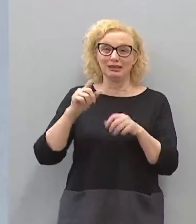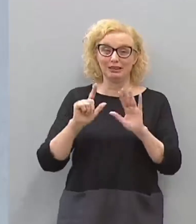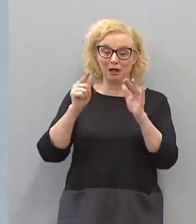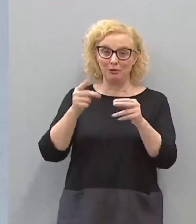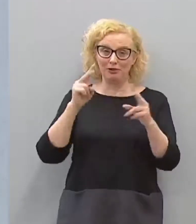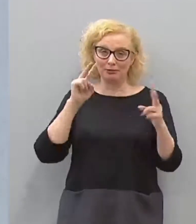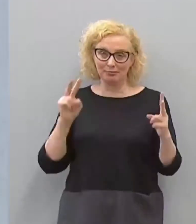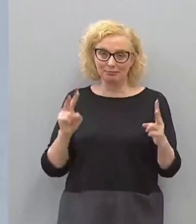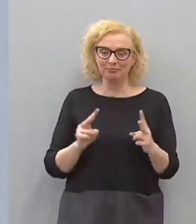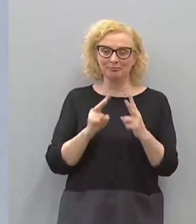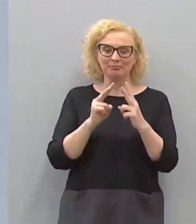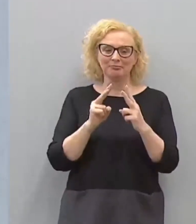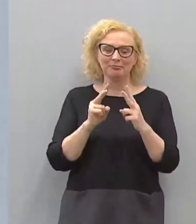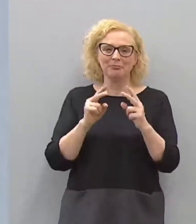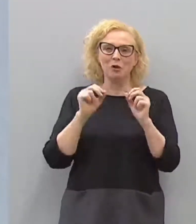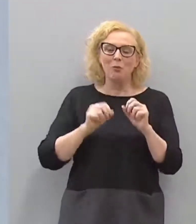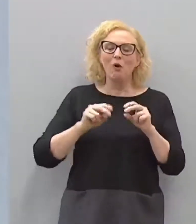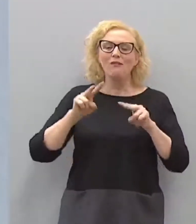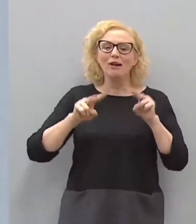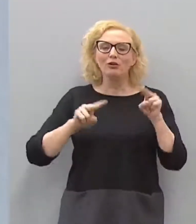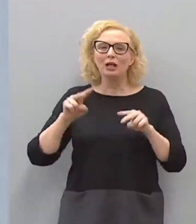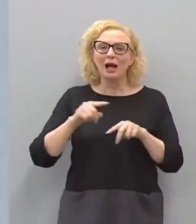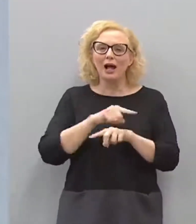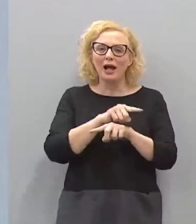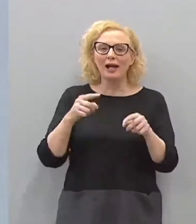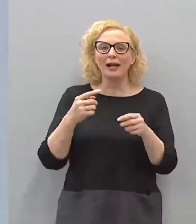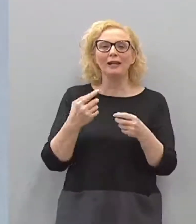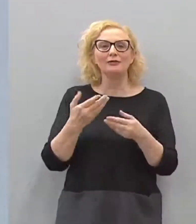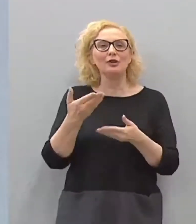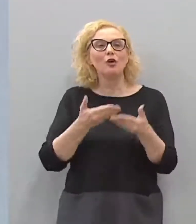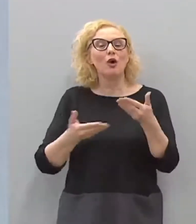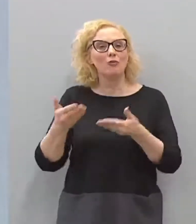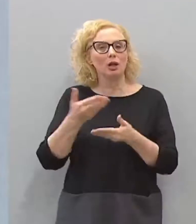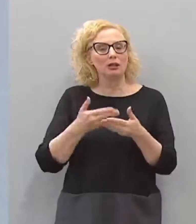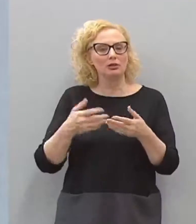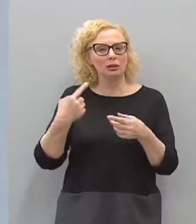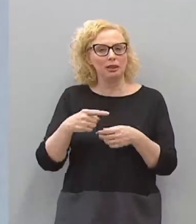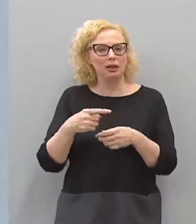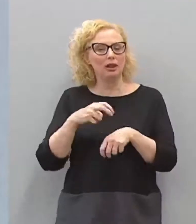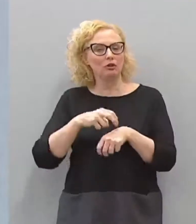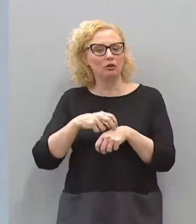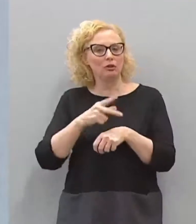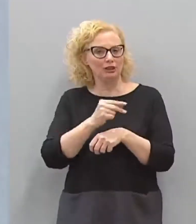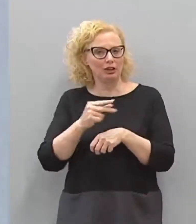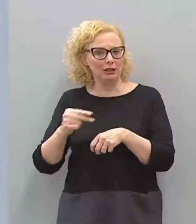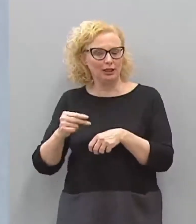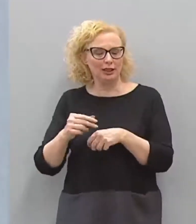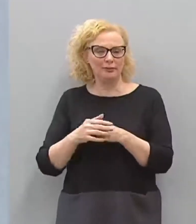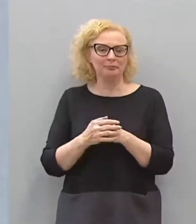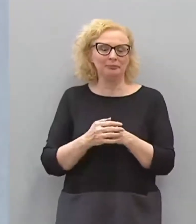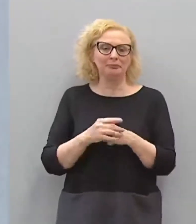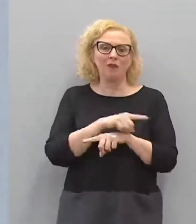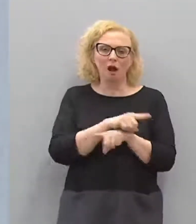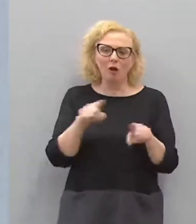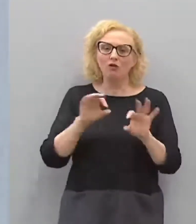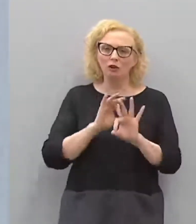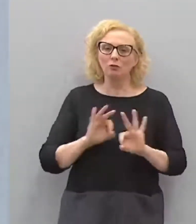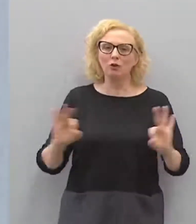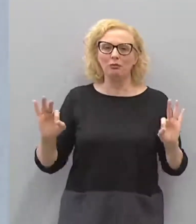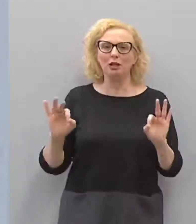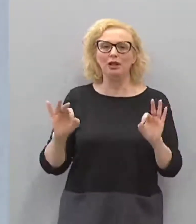valutare anche proprio una loro collaborazione nella vaccinazione dei medici e da parte loro c'è una un'ampia collaborazione di